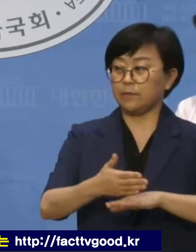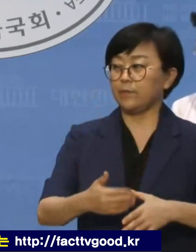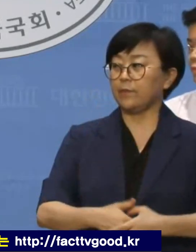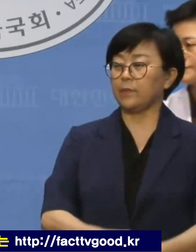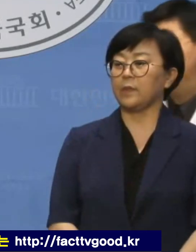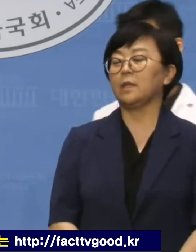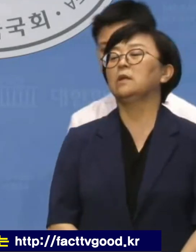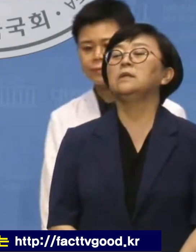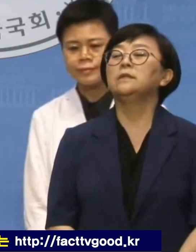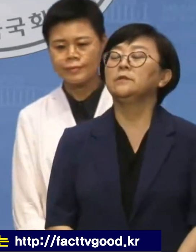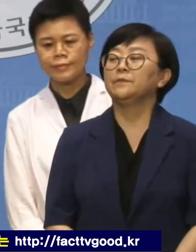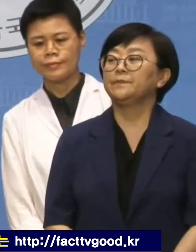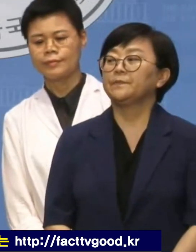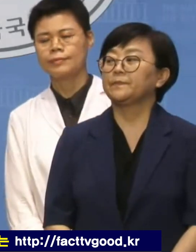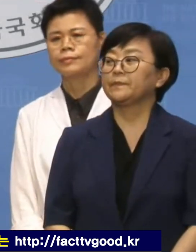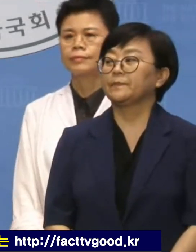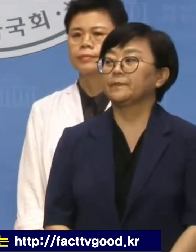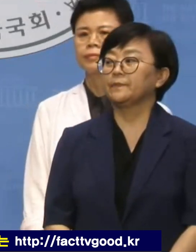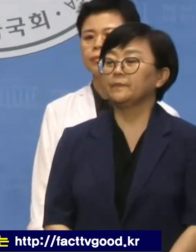네.